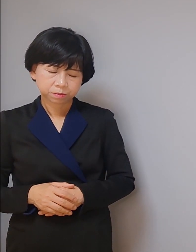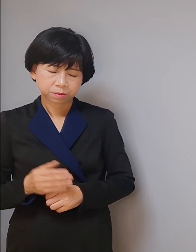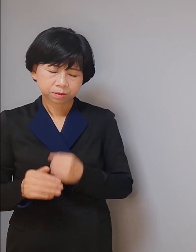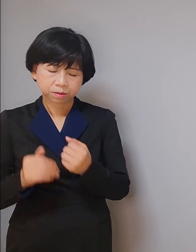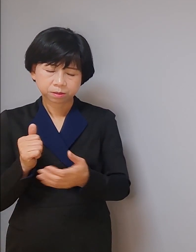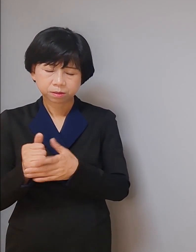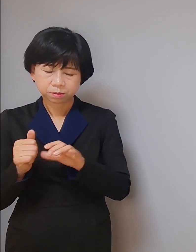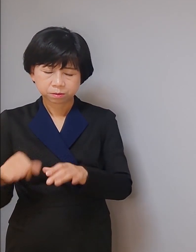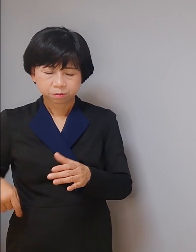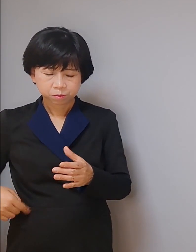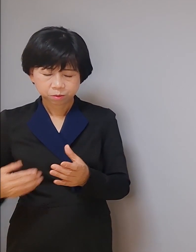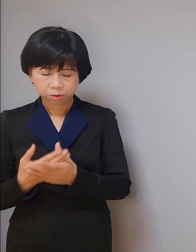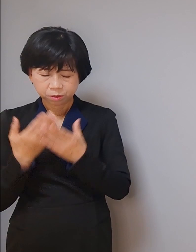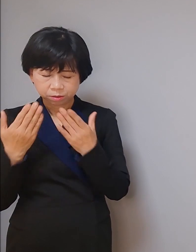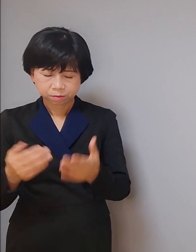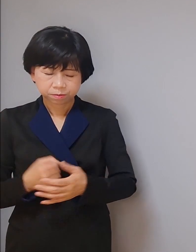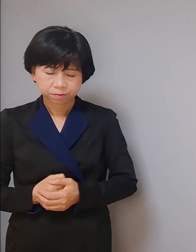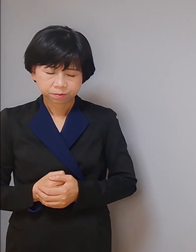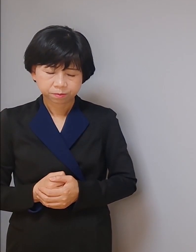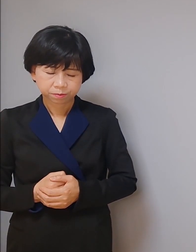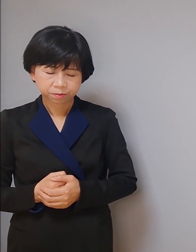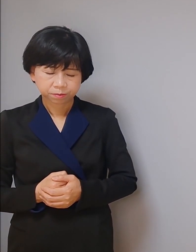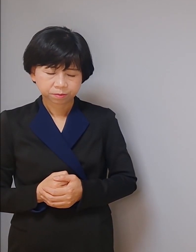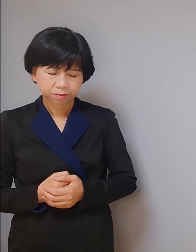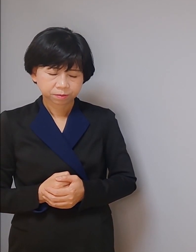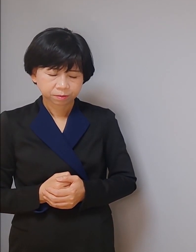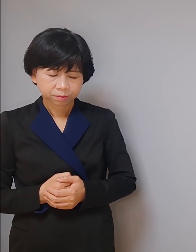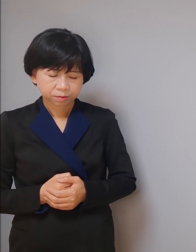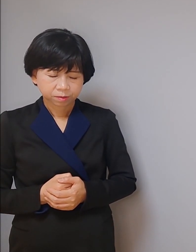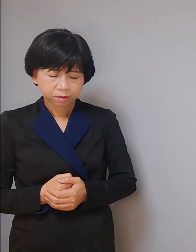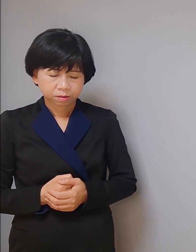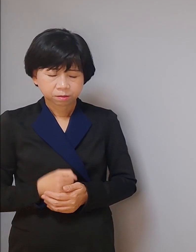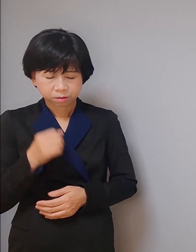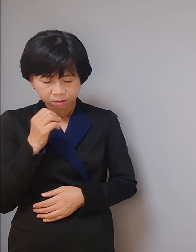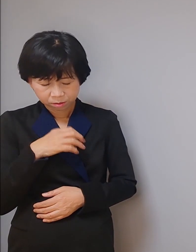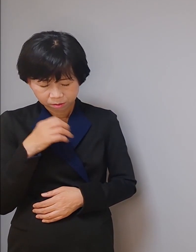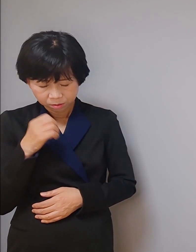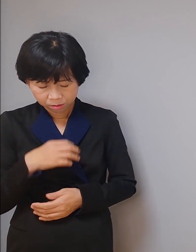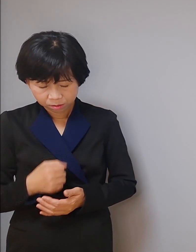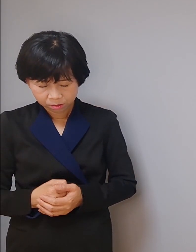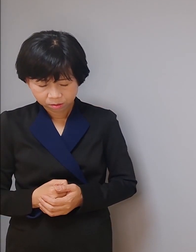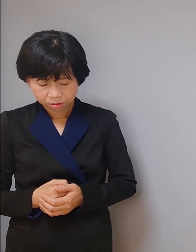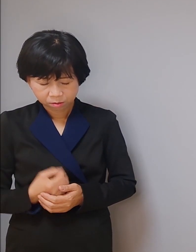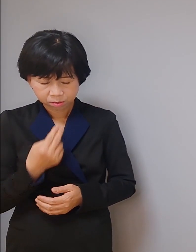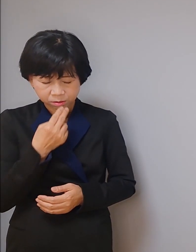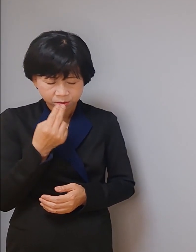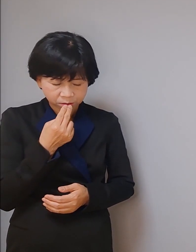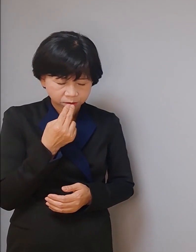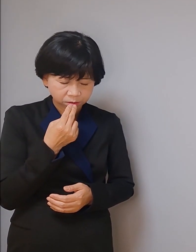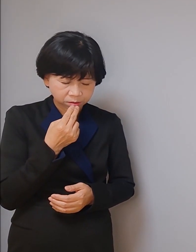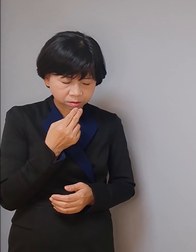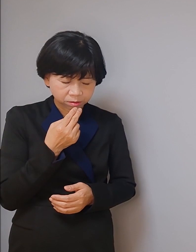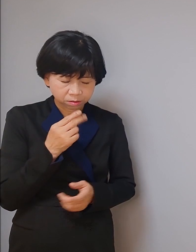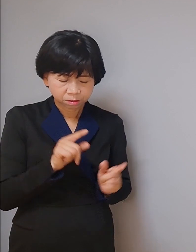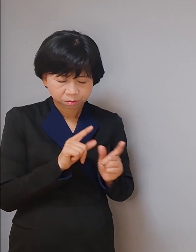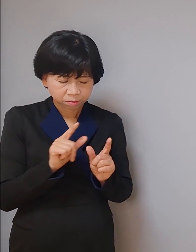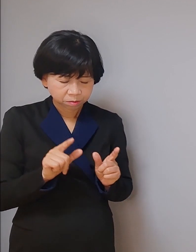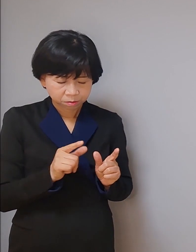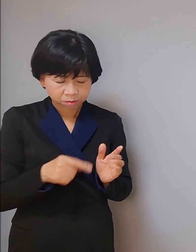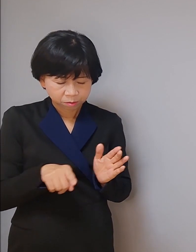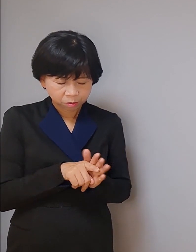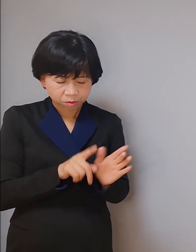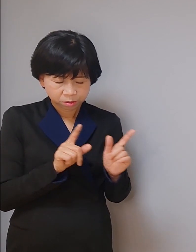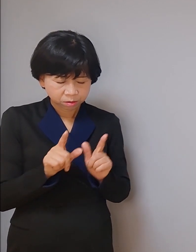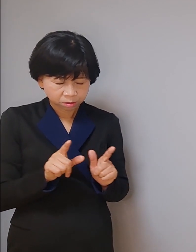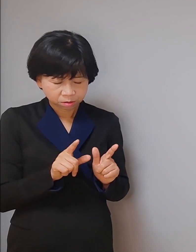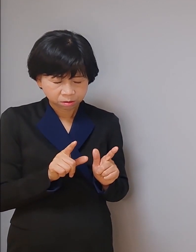앞에 회개합니다. 그저 생존을 위해 살아가는 우리의 인생이었음을